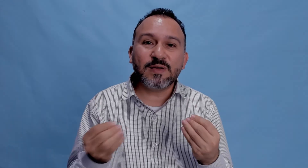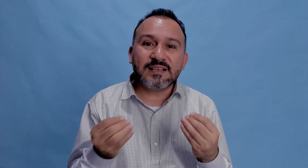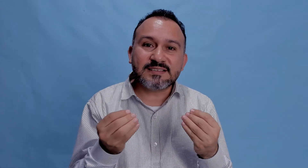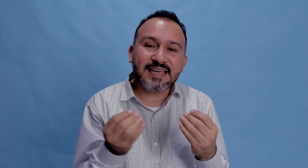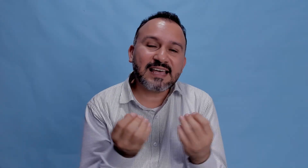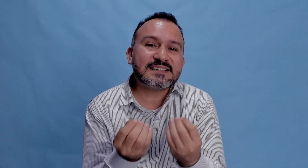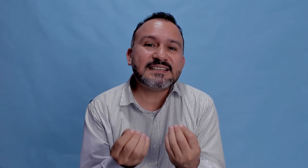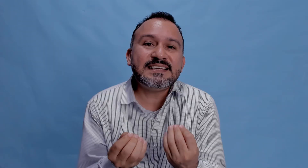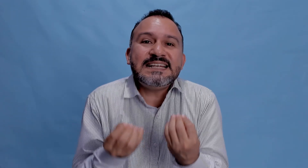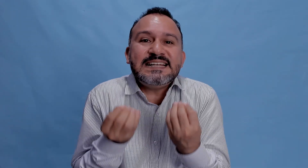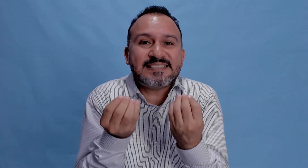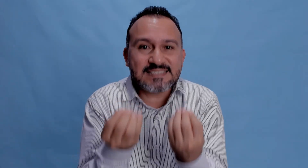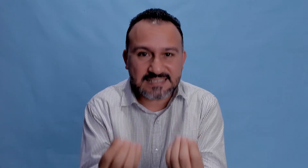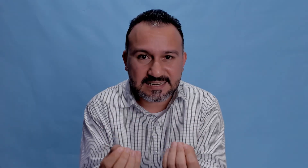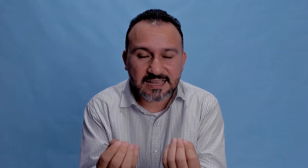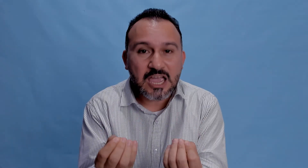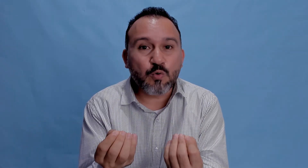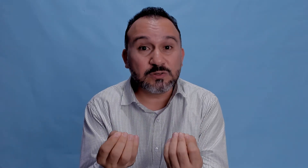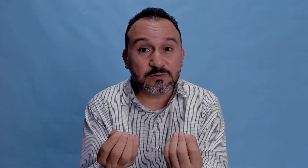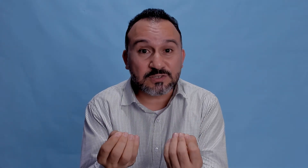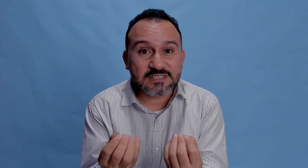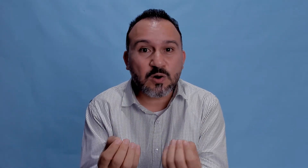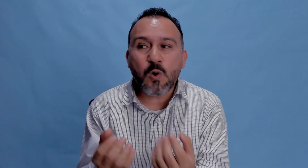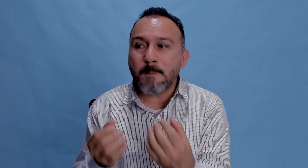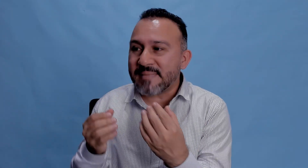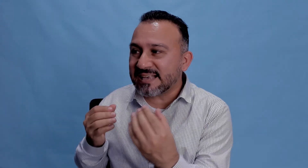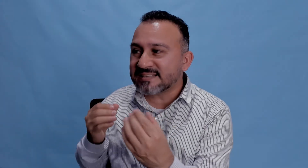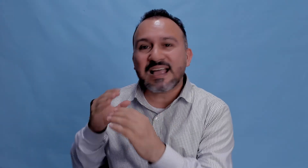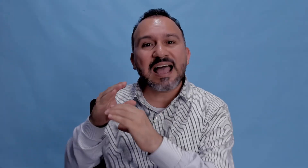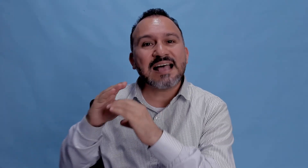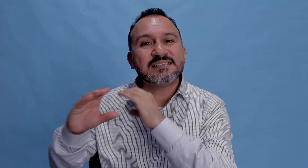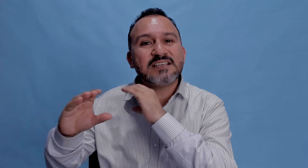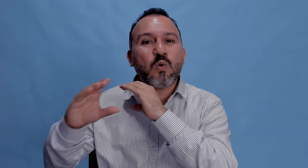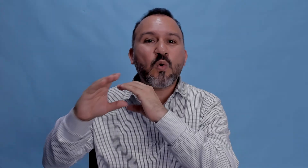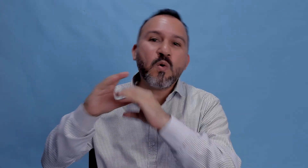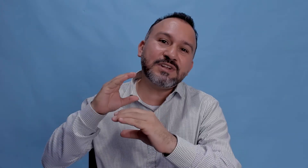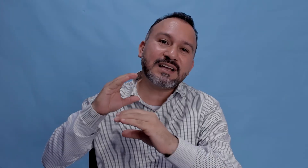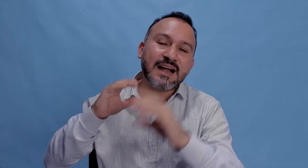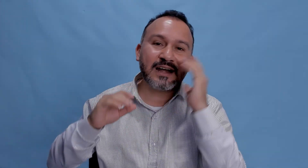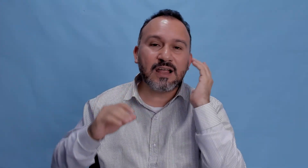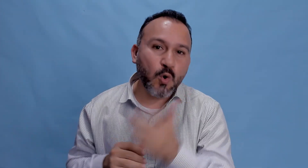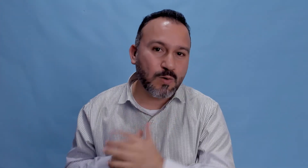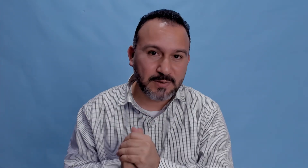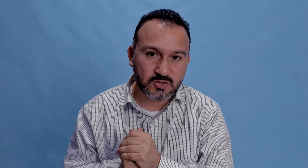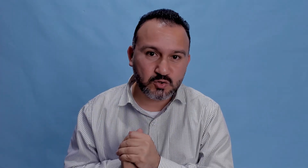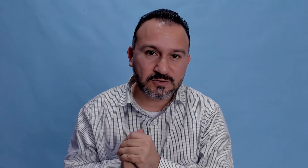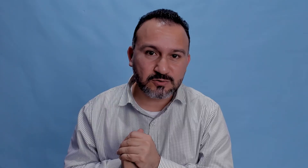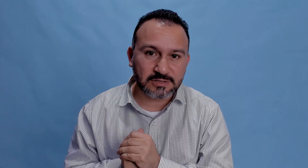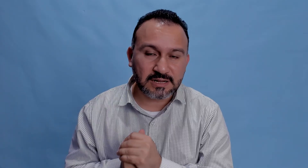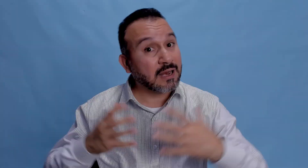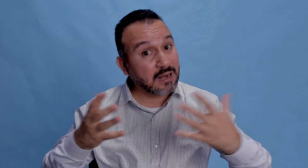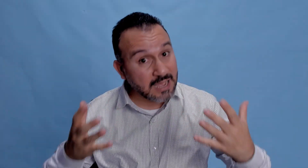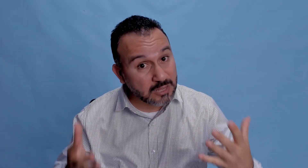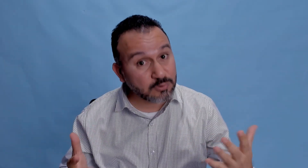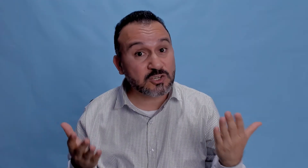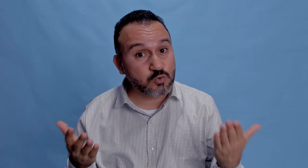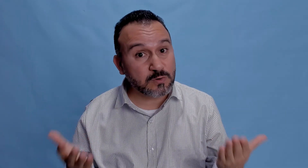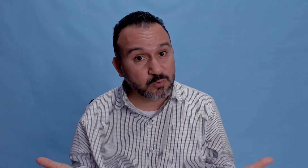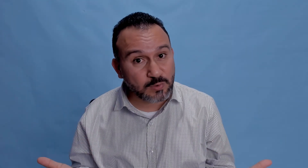fluência, ela se inicia quando você começa a se comunicar com a pessoa surda. Claro que a sua